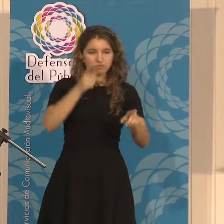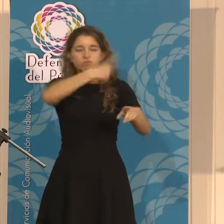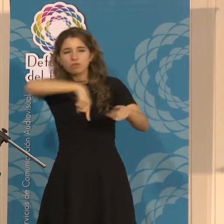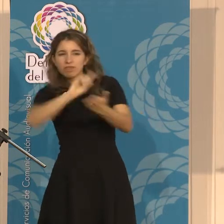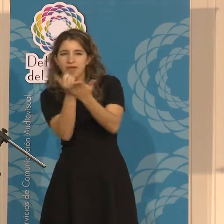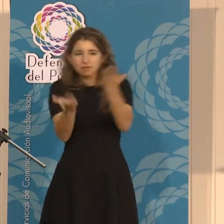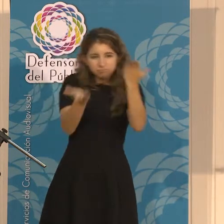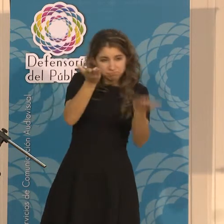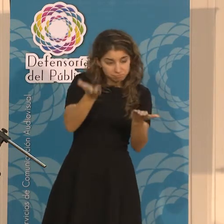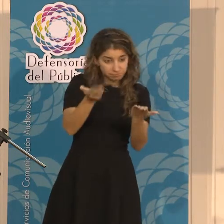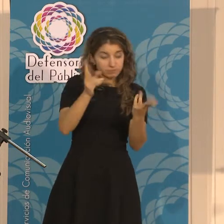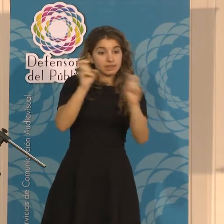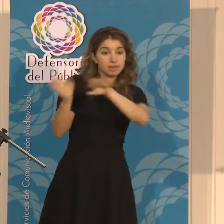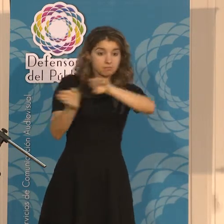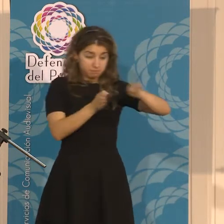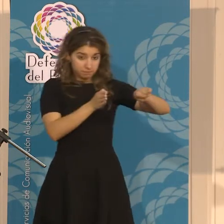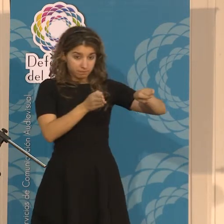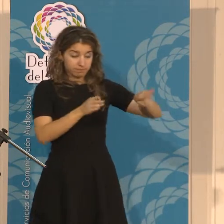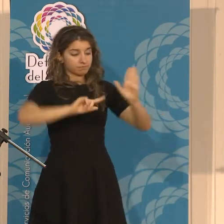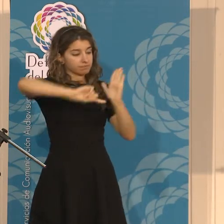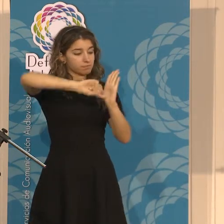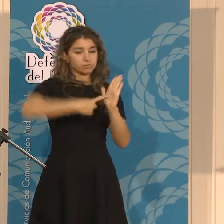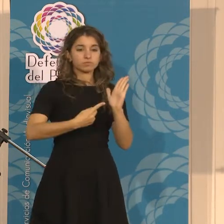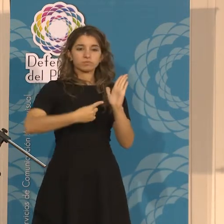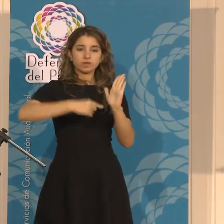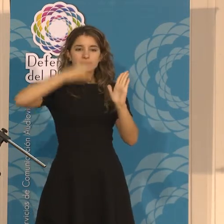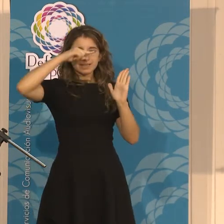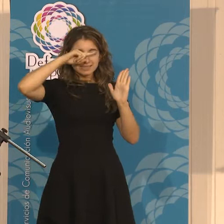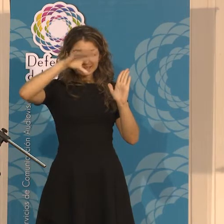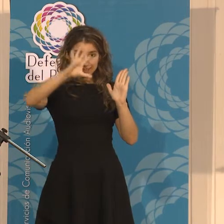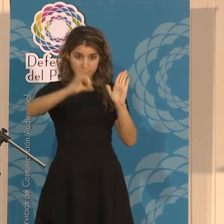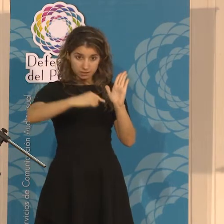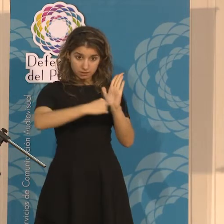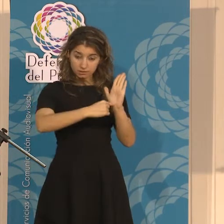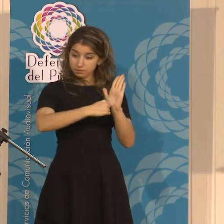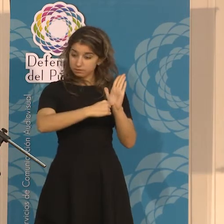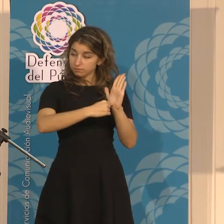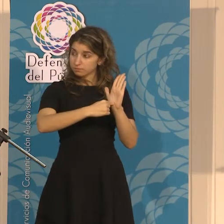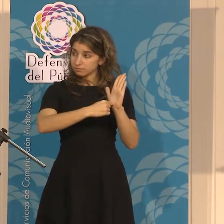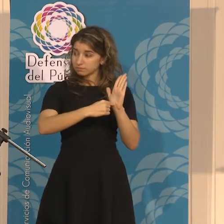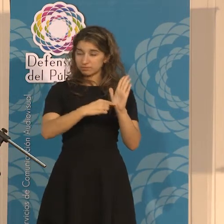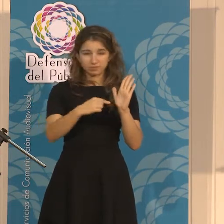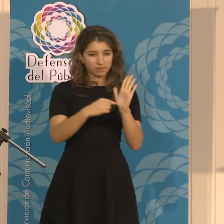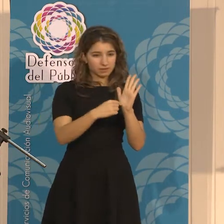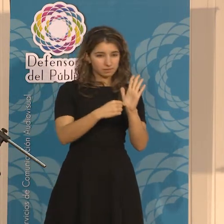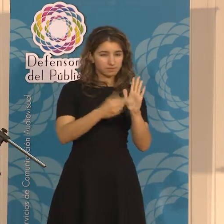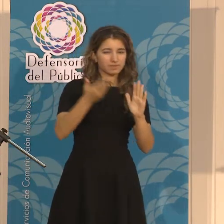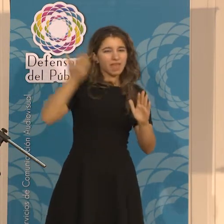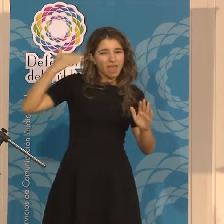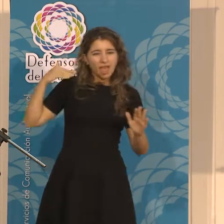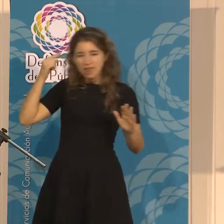paso ahora a mirar el artículo 70 creo que es uno de los fundamentales en este cambio de paradigma comunicacional